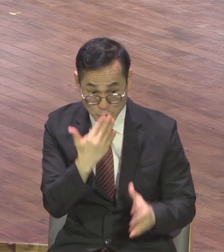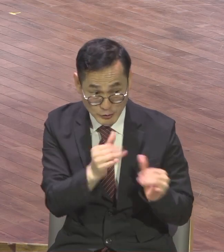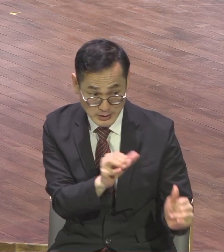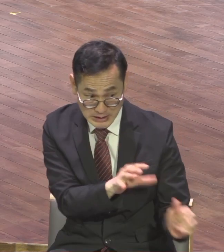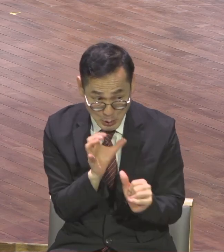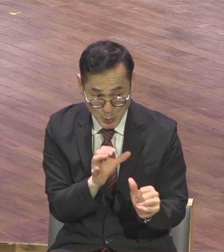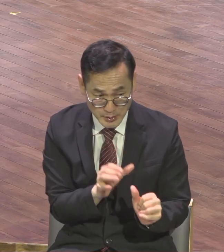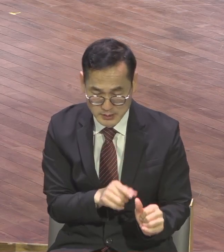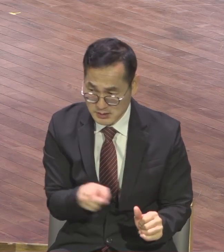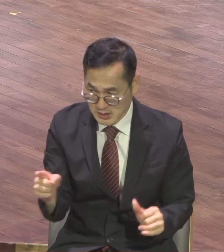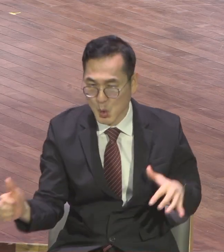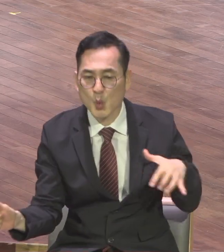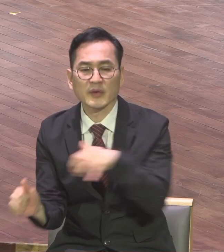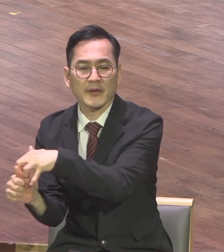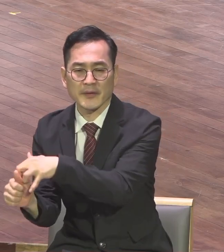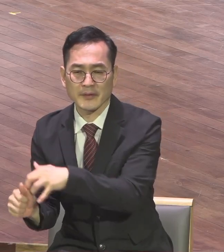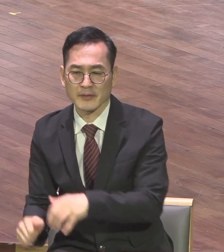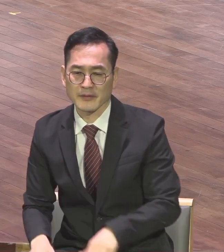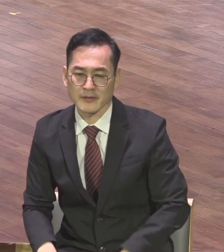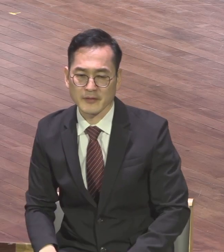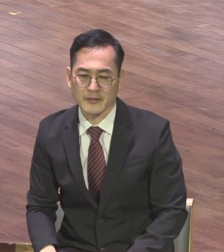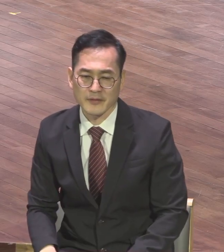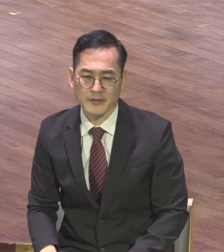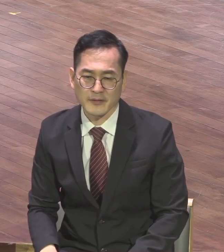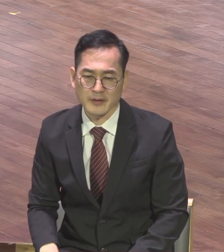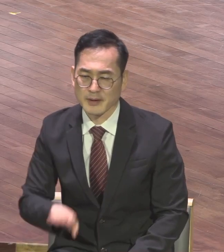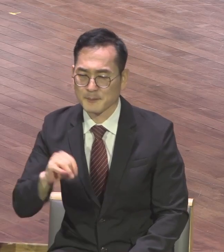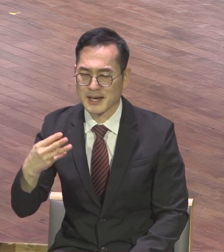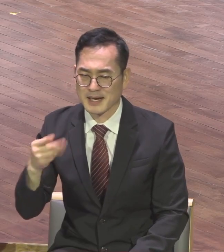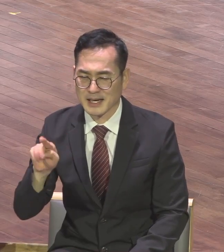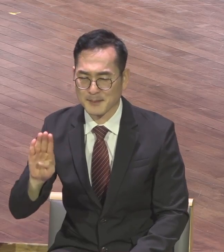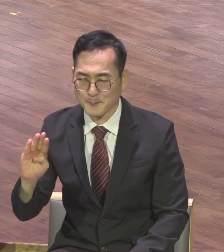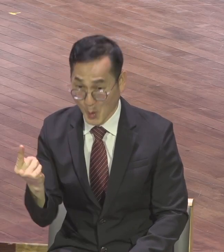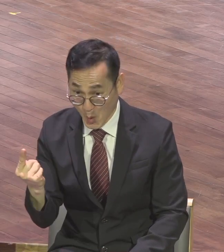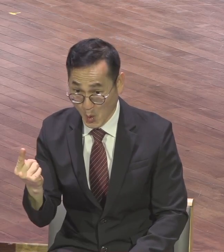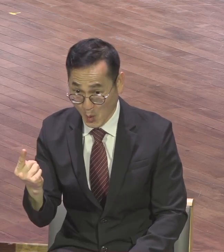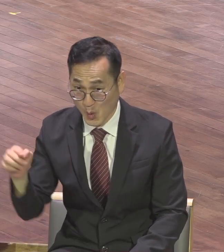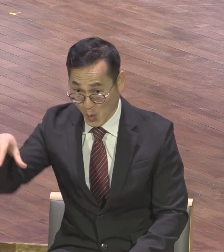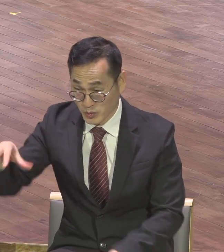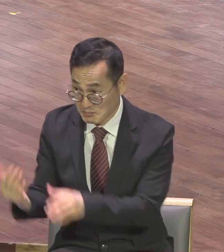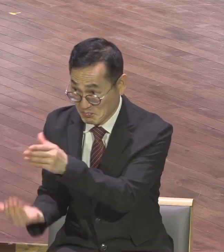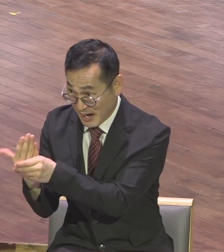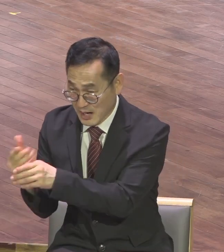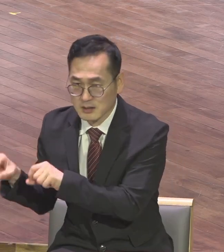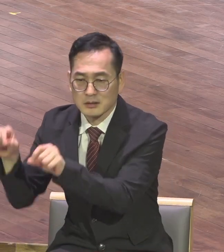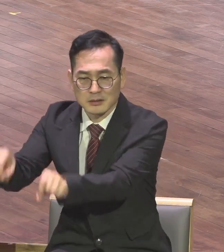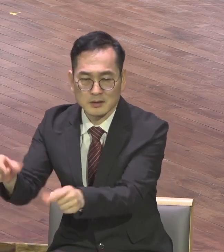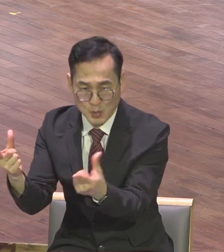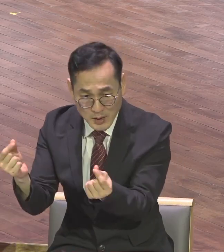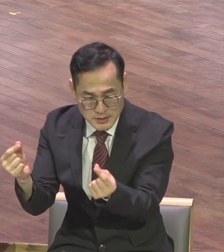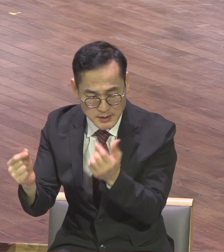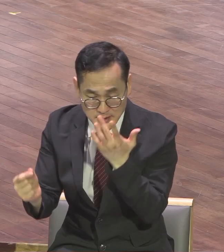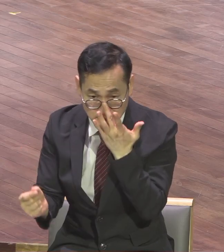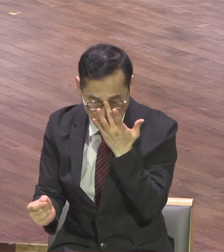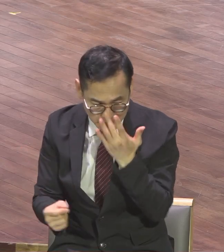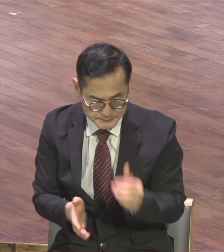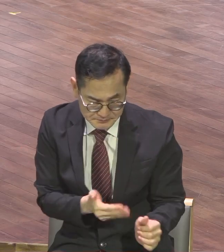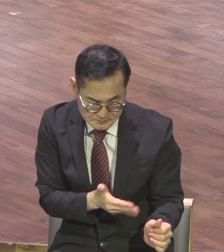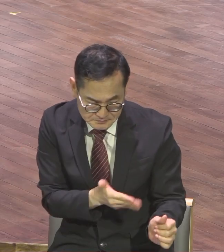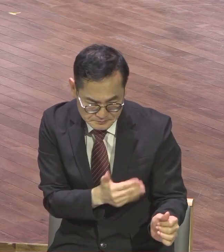이용해서 이 빌립보에서처럼 사람들을 선동해가지고 여론을 조성해가지고